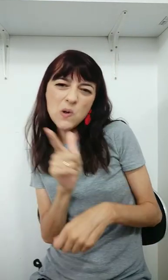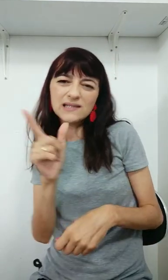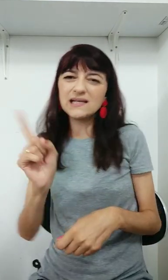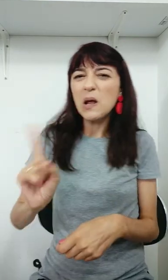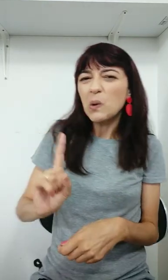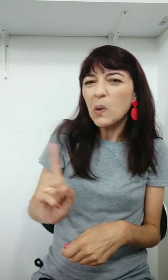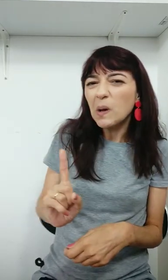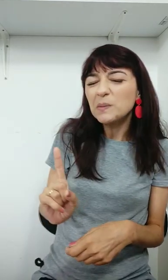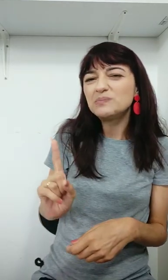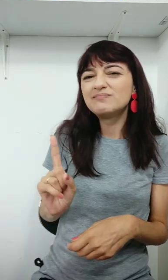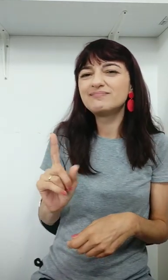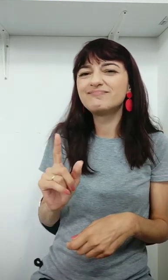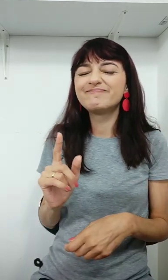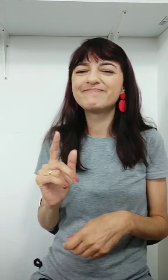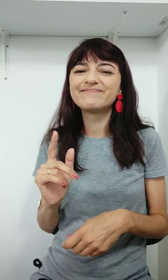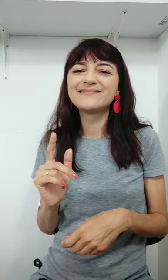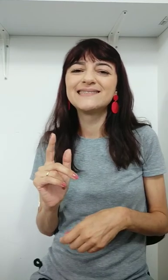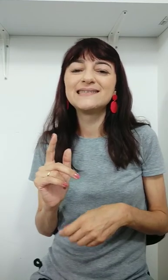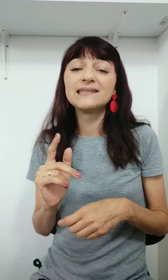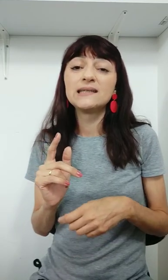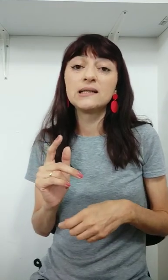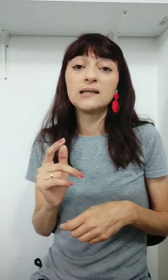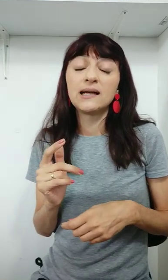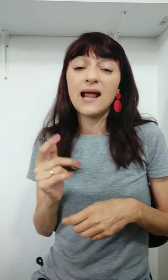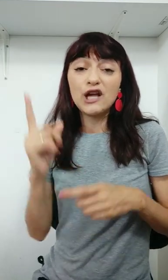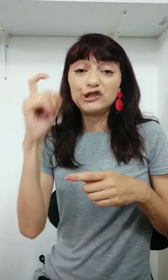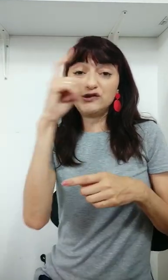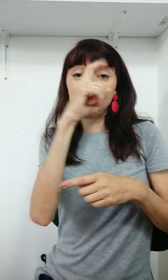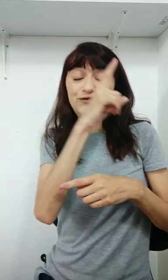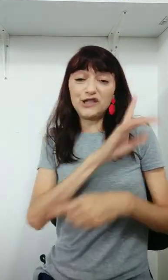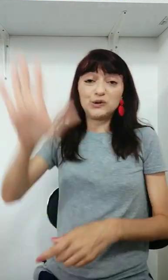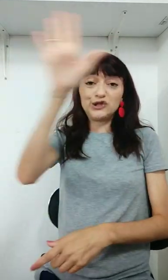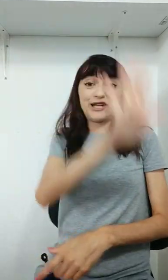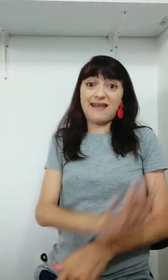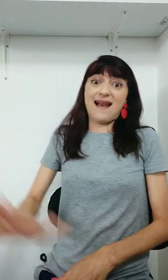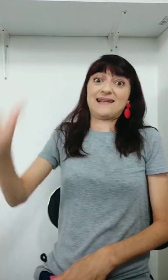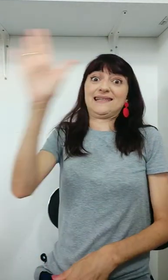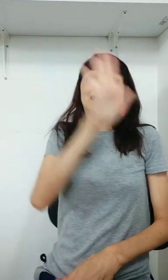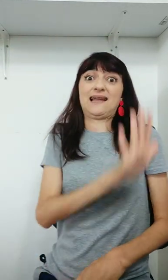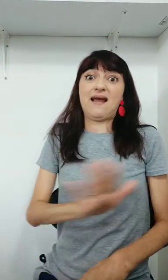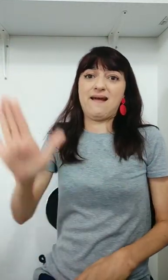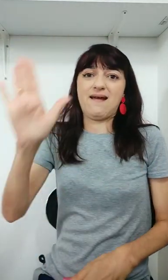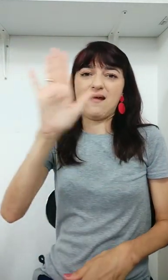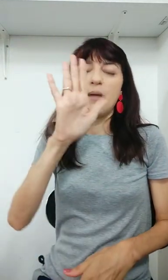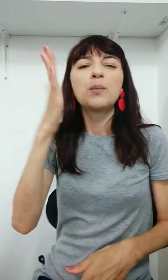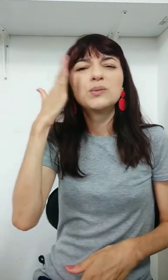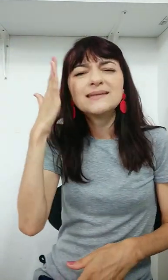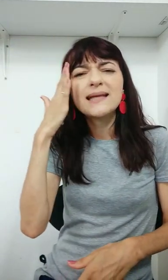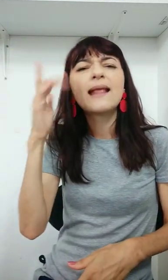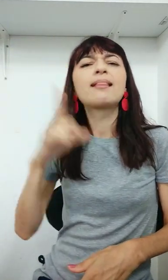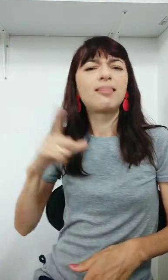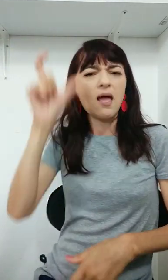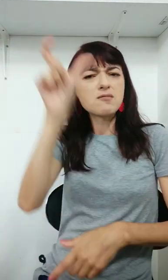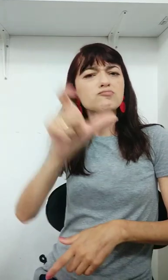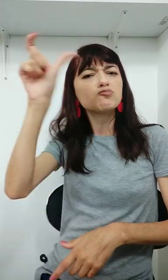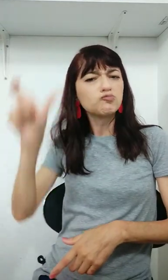de recepção de sentimento, tá bom? Apesar de eu ser surdo, eu sou capaz também, tá? Mas eu estou falando que tem